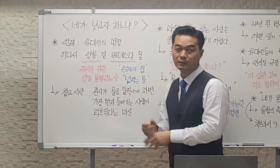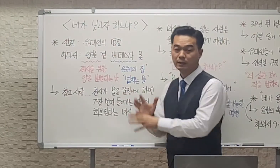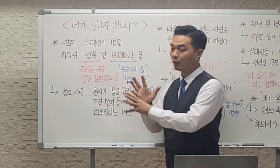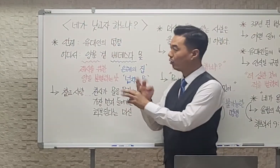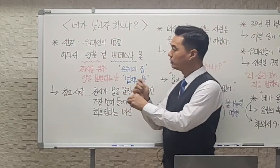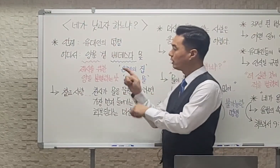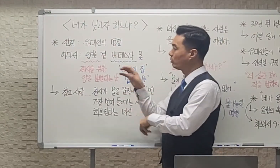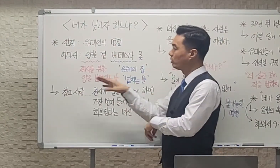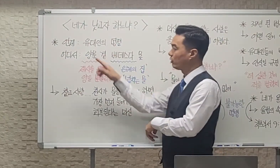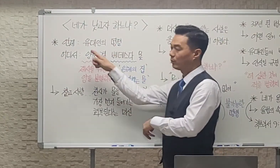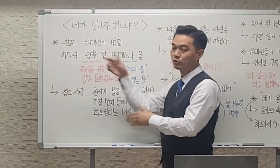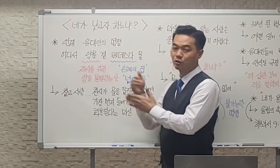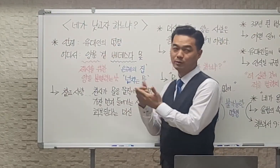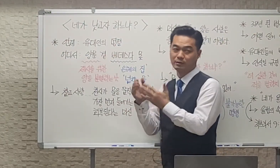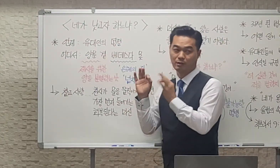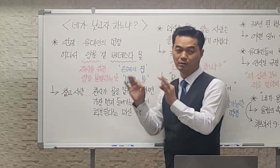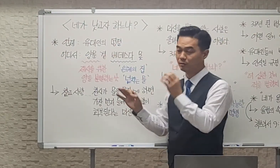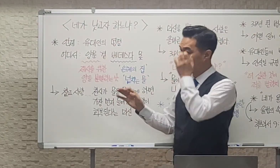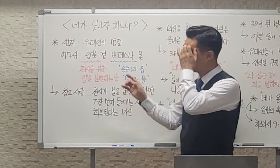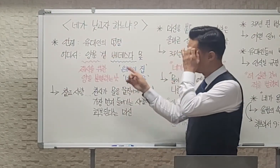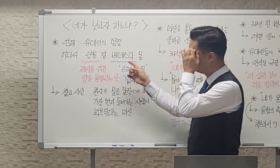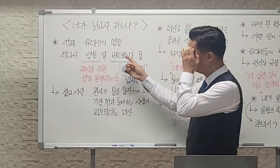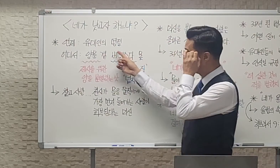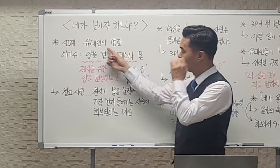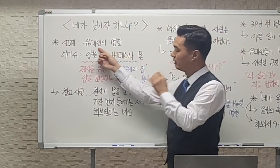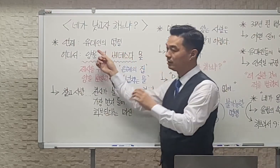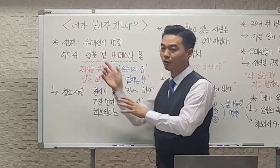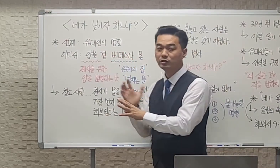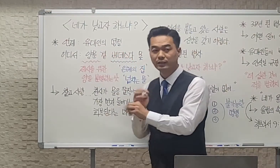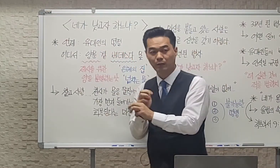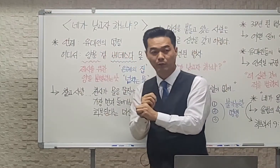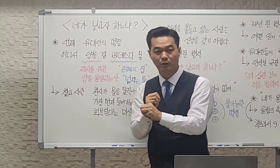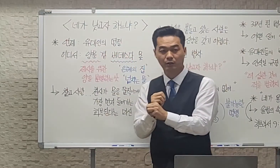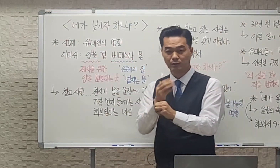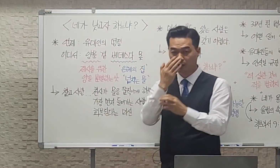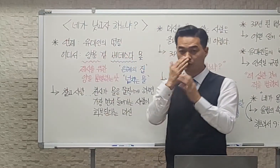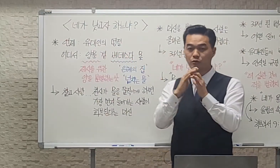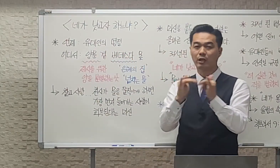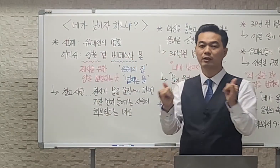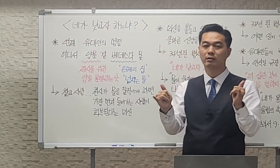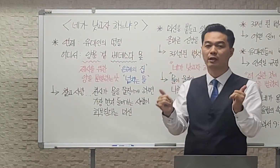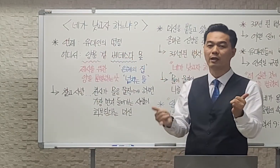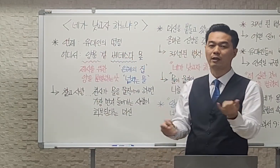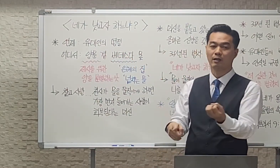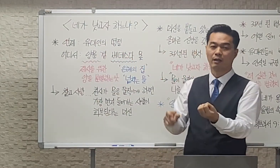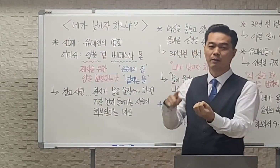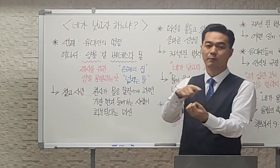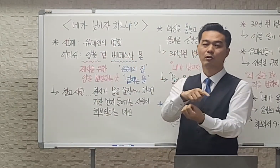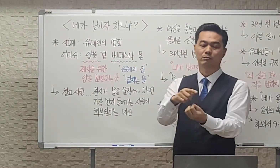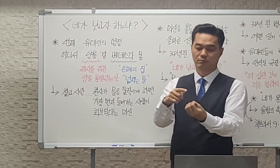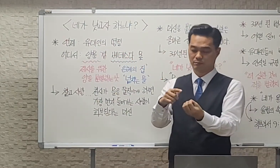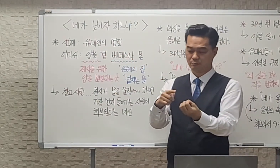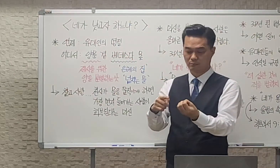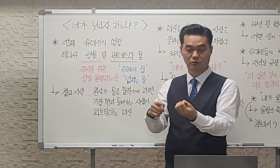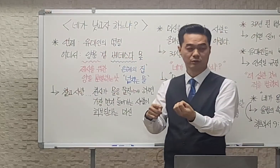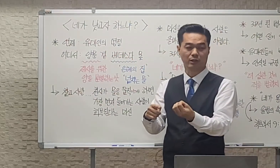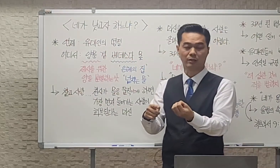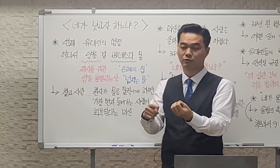제가 언제 어디서 이렇게 한번 적어봤어요. 보세요. 이게 언제냐면 유대인들의 6월절이 아닐 수도